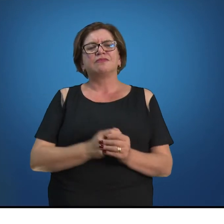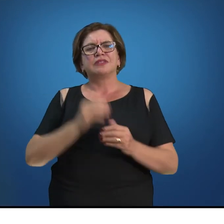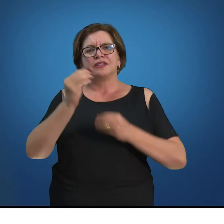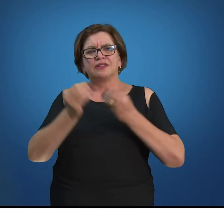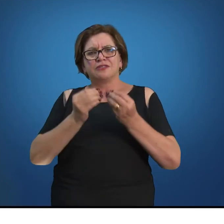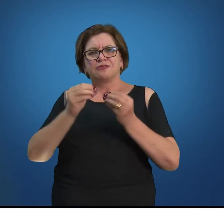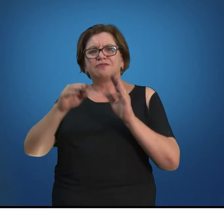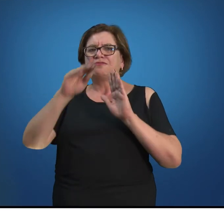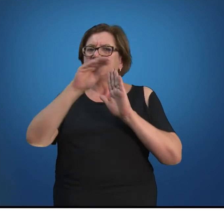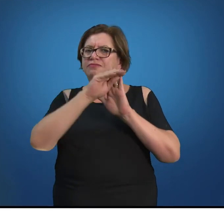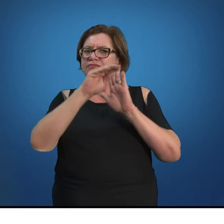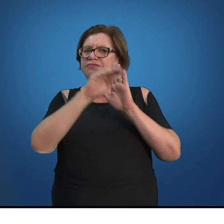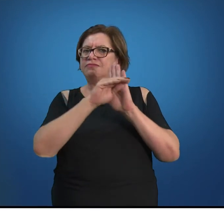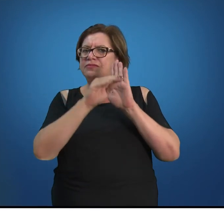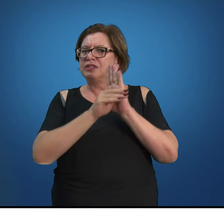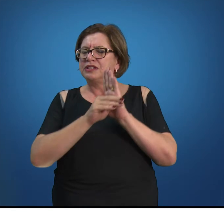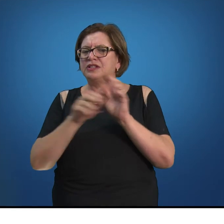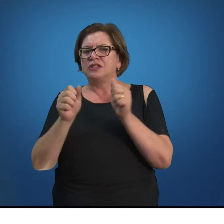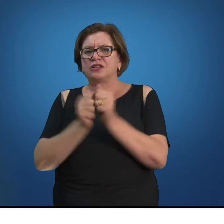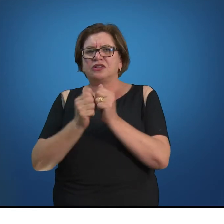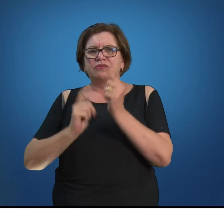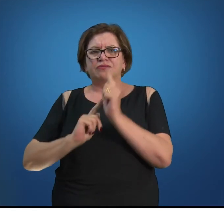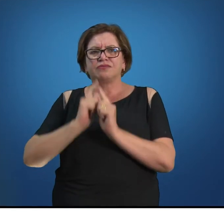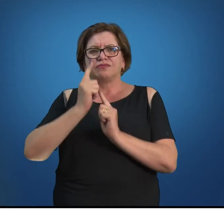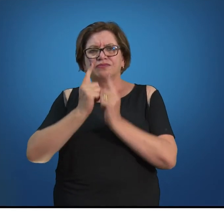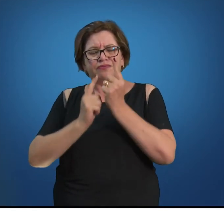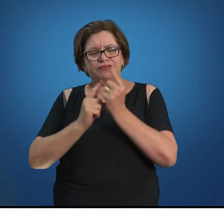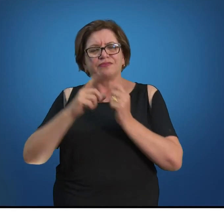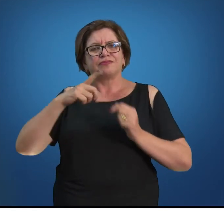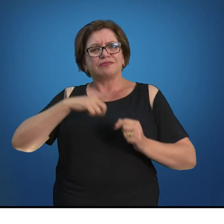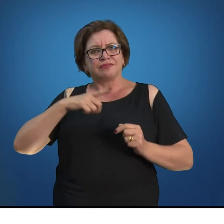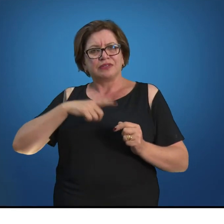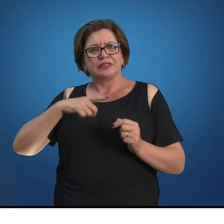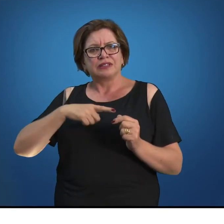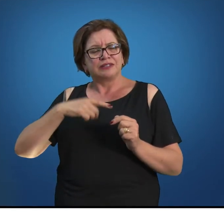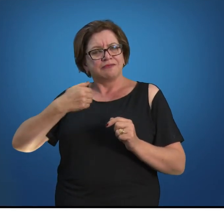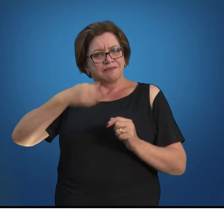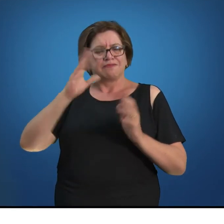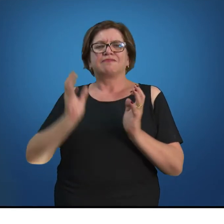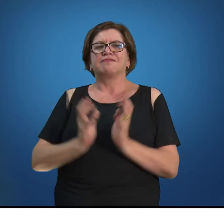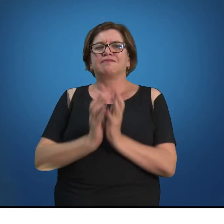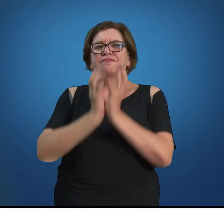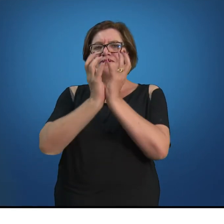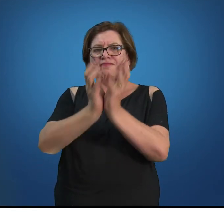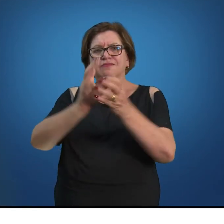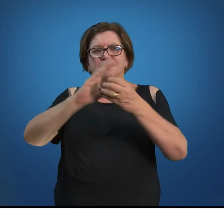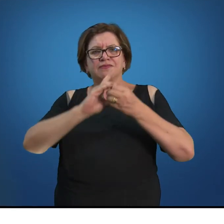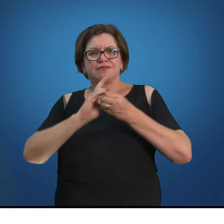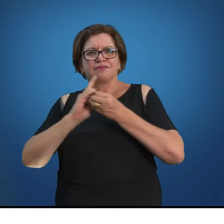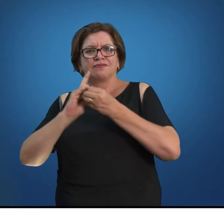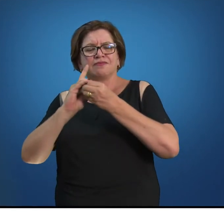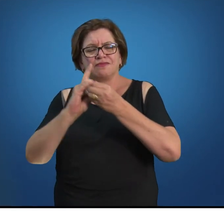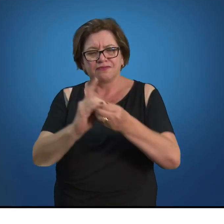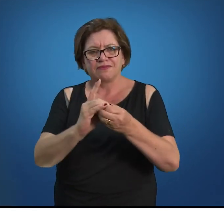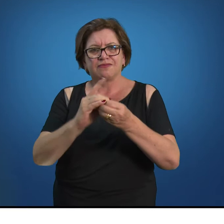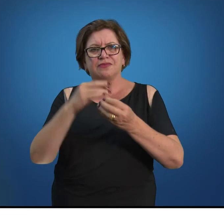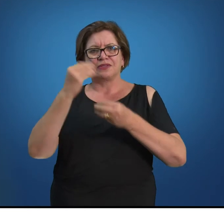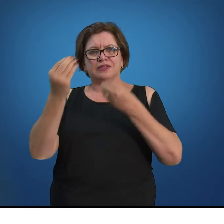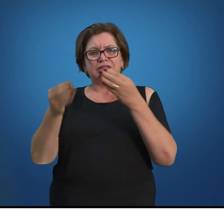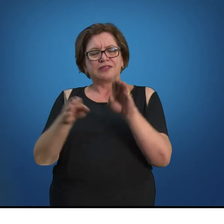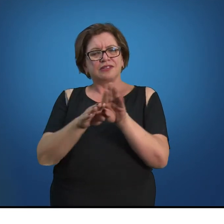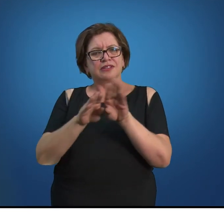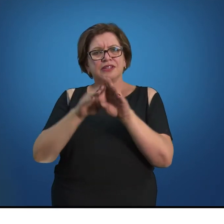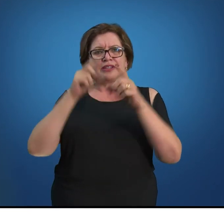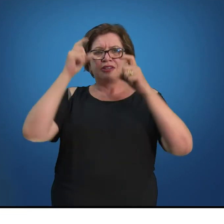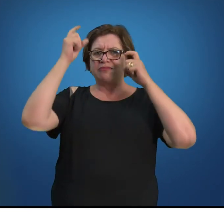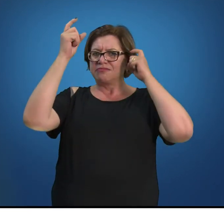do planejamento e da gestão urbana era para que haja maior participação democrática e participativa, a